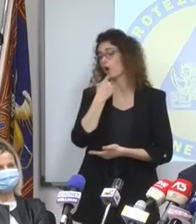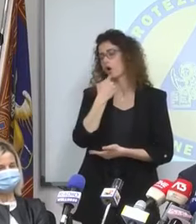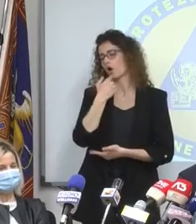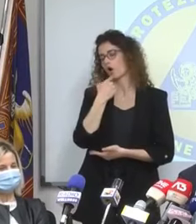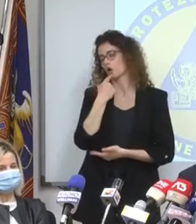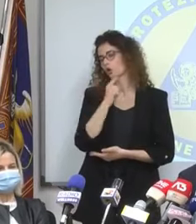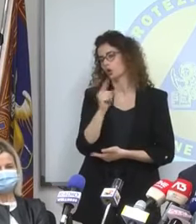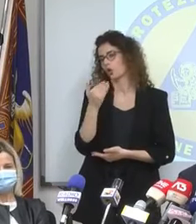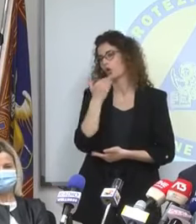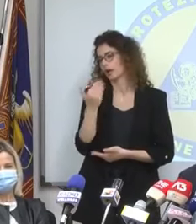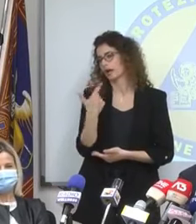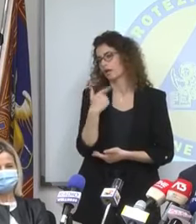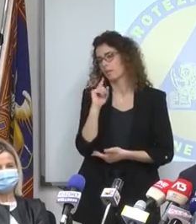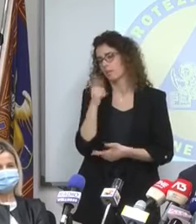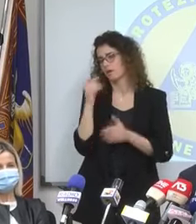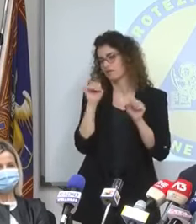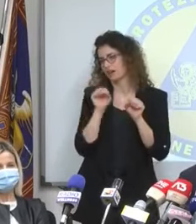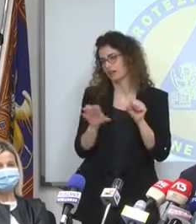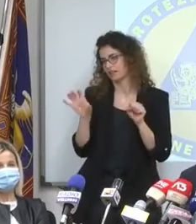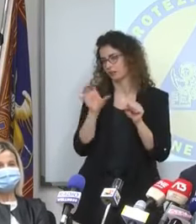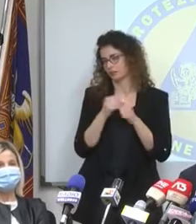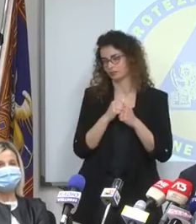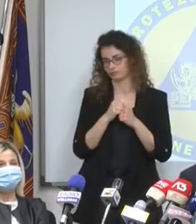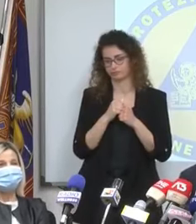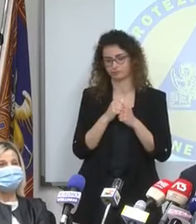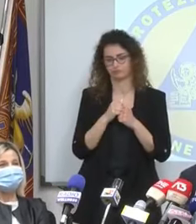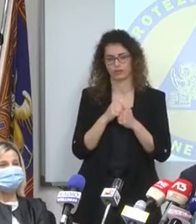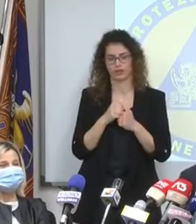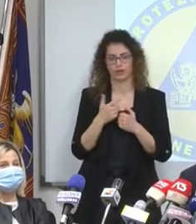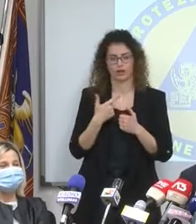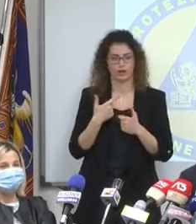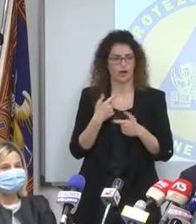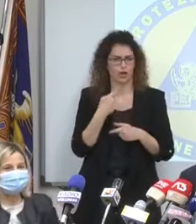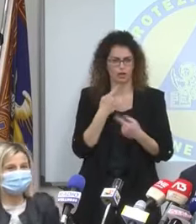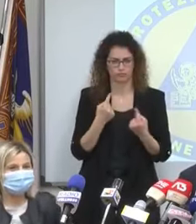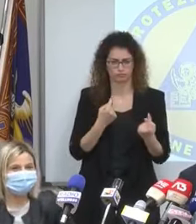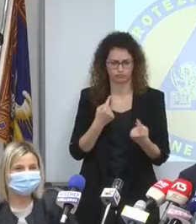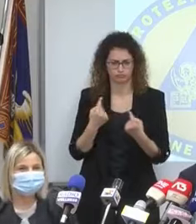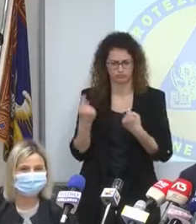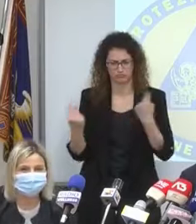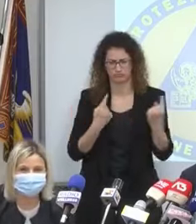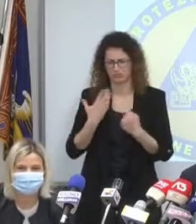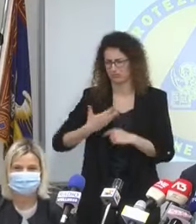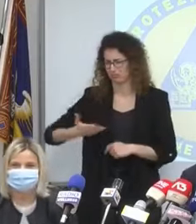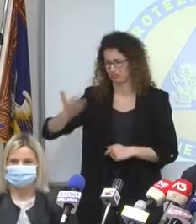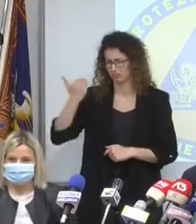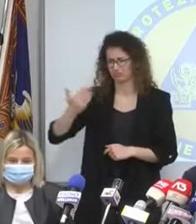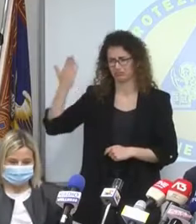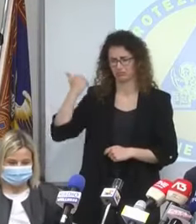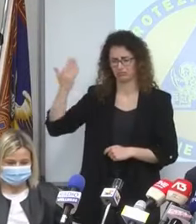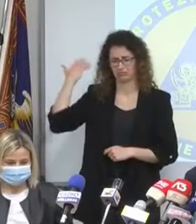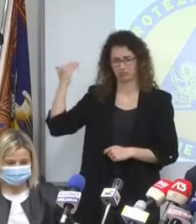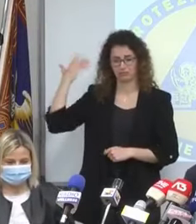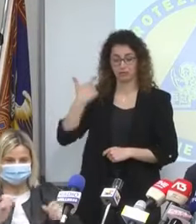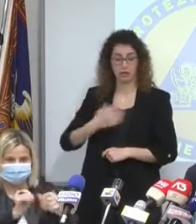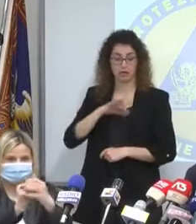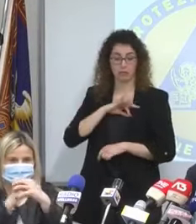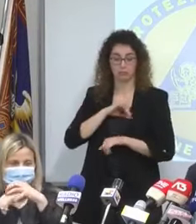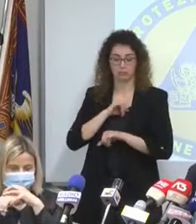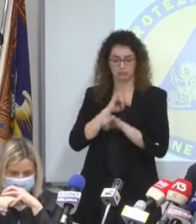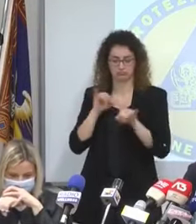Veneto. Ma guardate, io ve l'ho detto, non ricordo, cioè stiamo parlando di secoli fa, nel senso che a me non è mai interessato, per